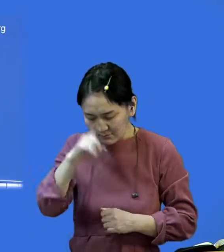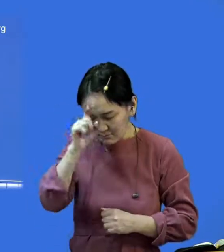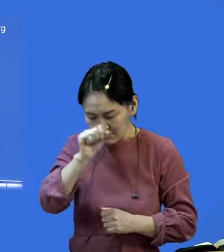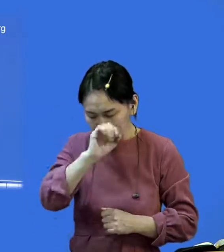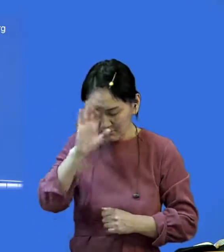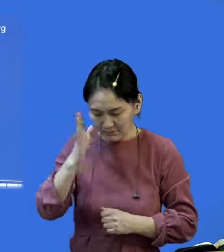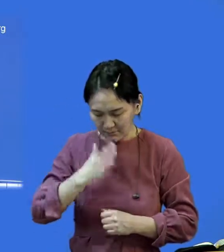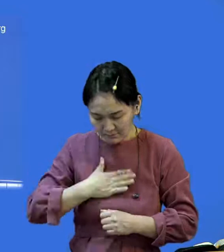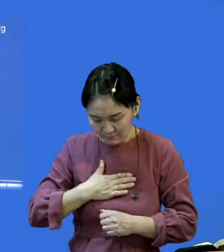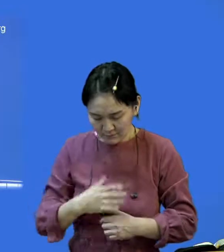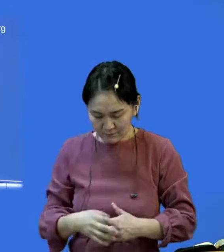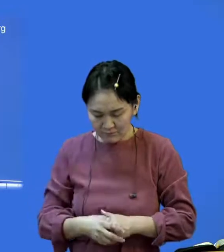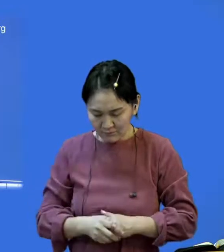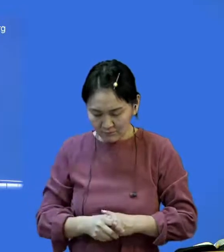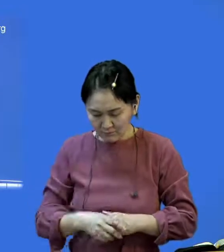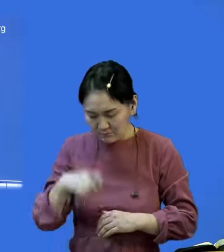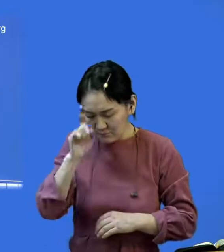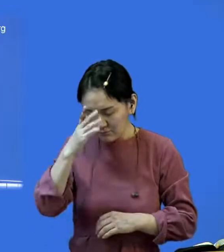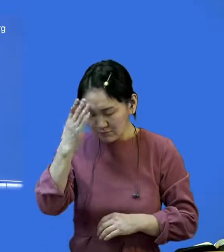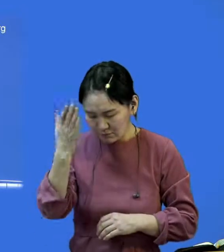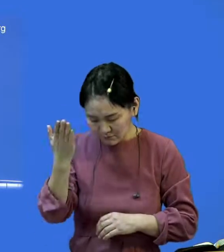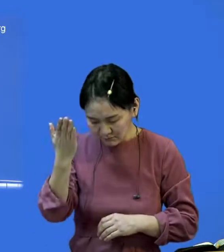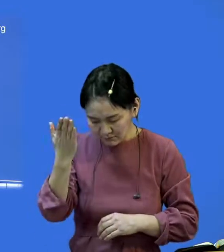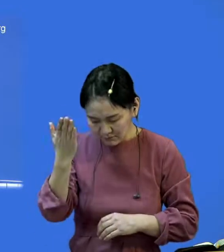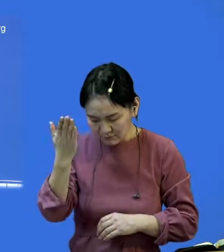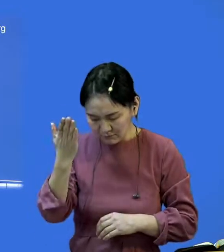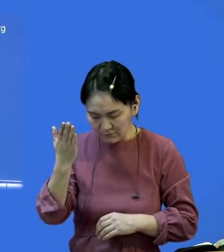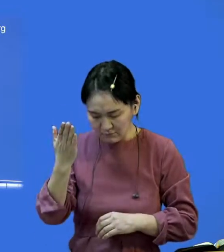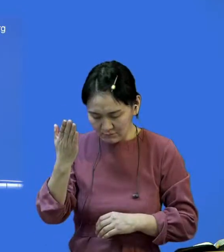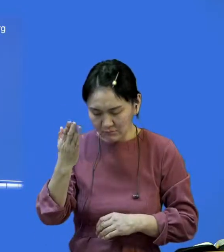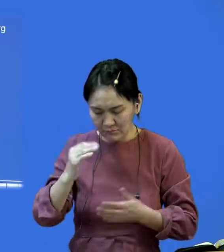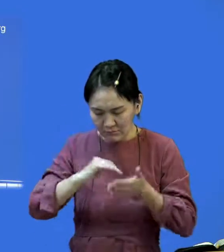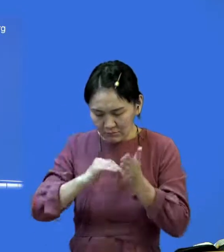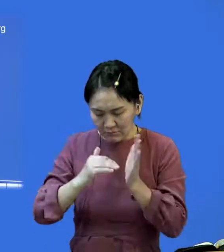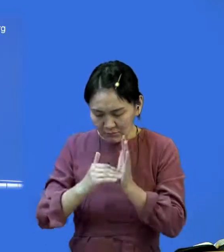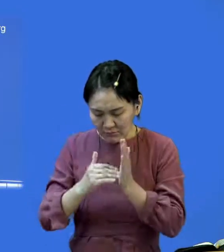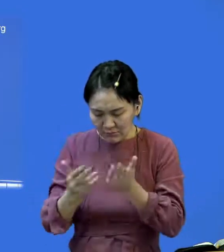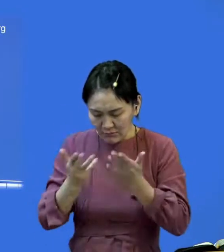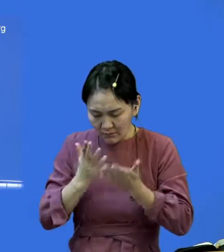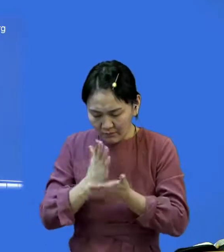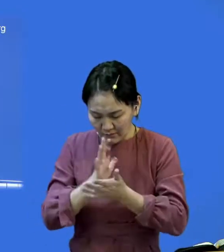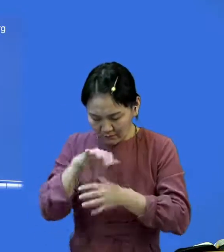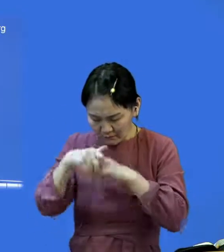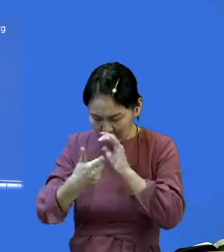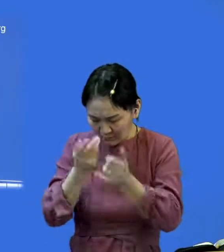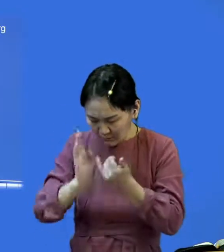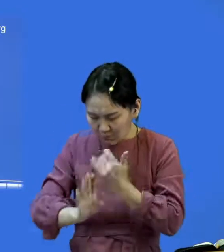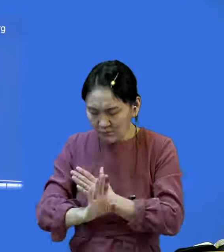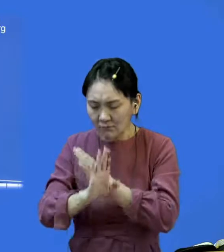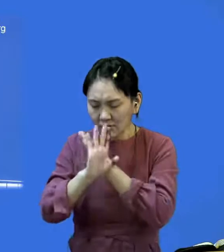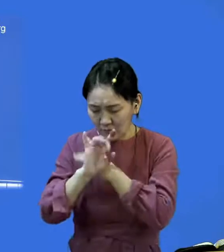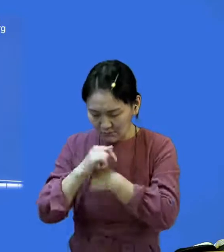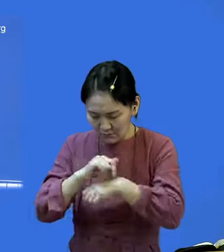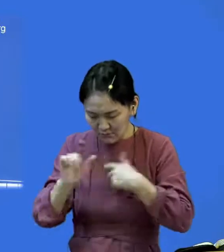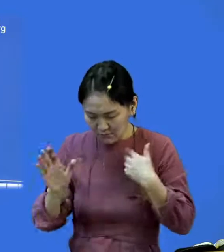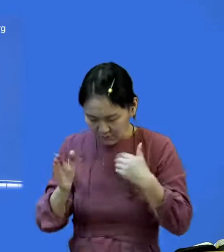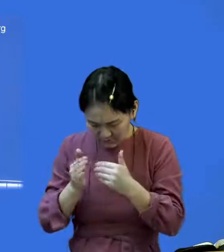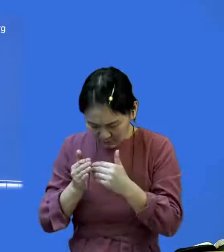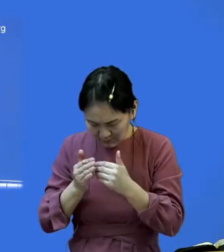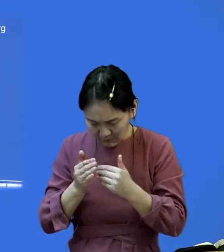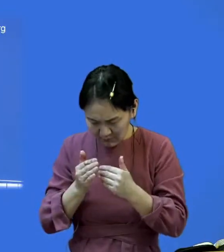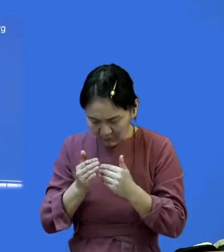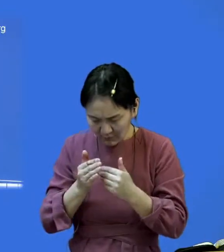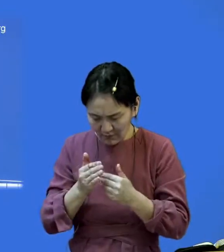Аваа. Бурхан таны тогтоосон энэ төгсгөлийн үед ертөнцийн олон хүмүүс дундаас